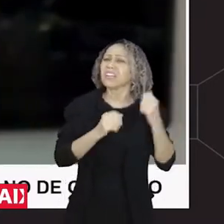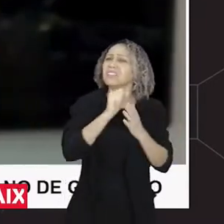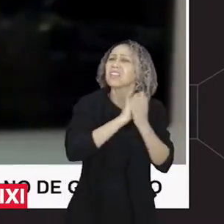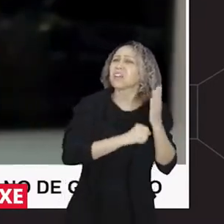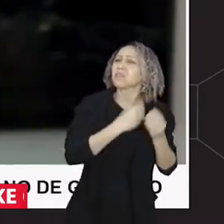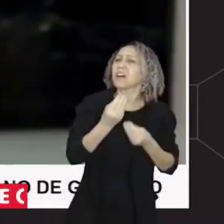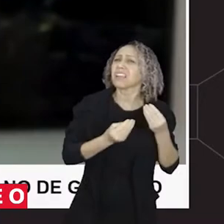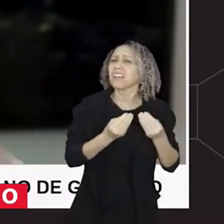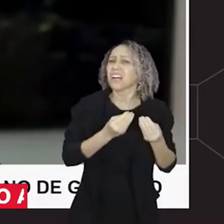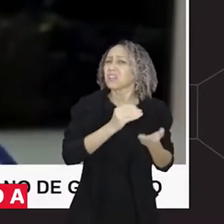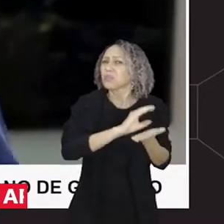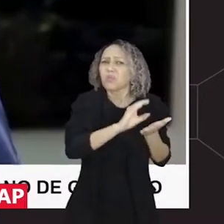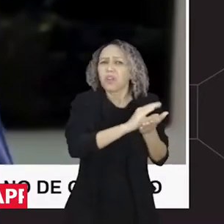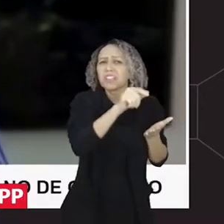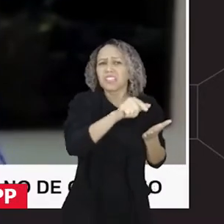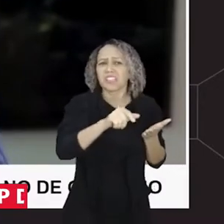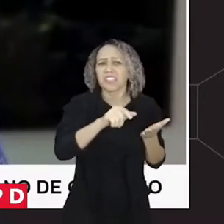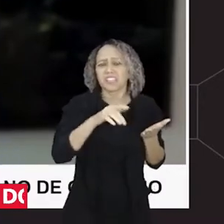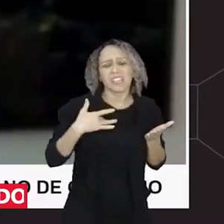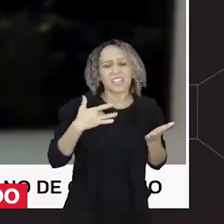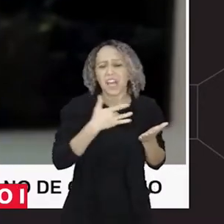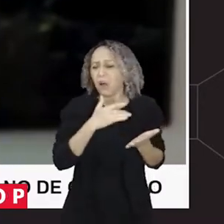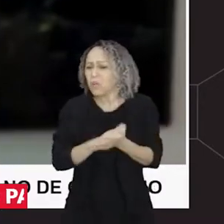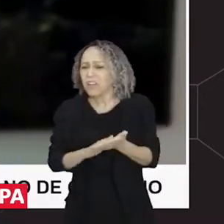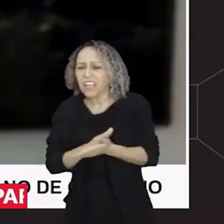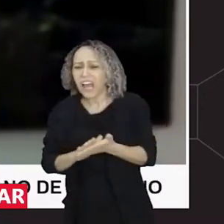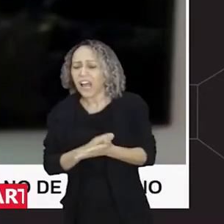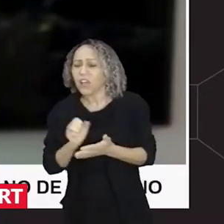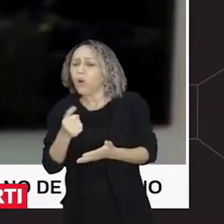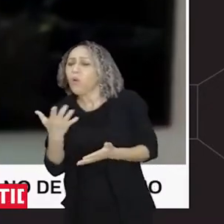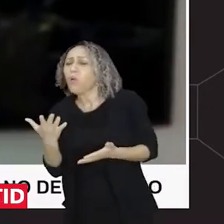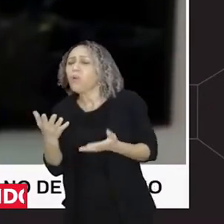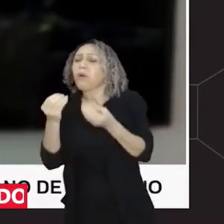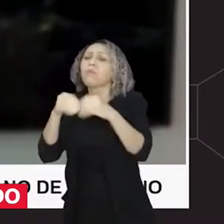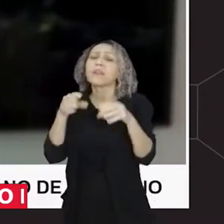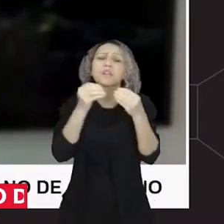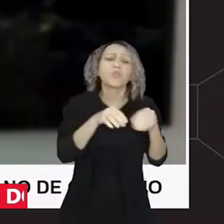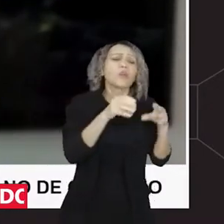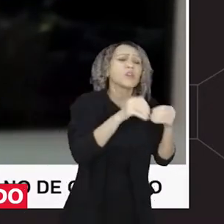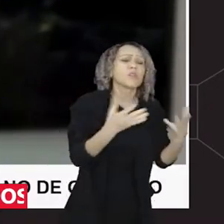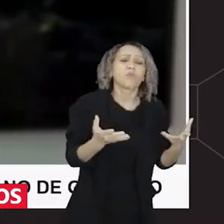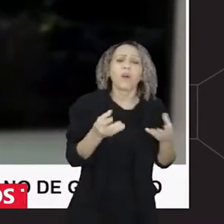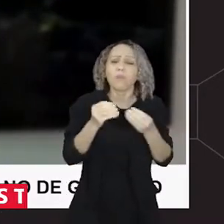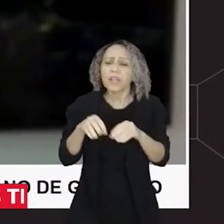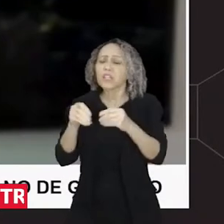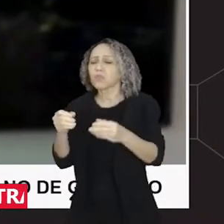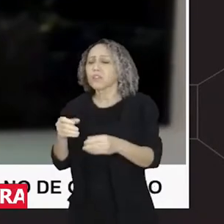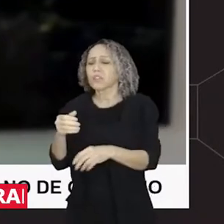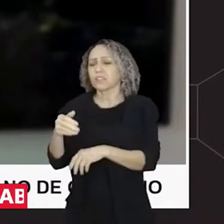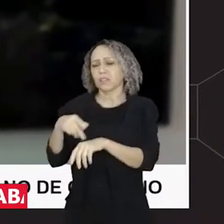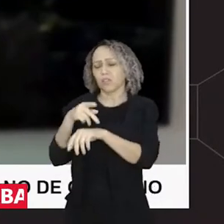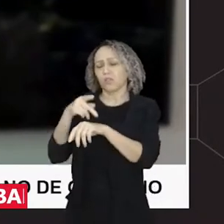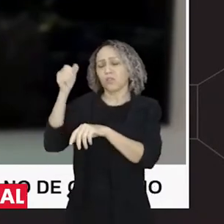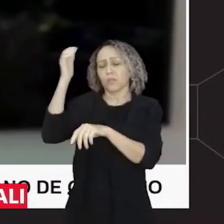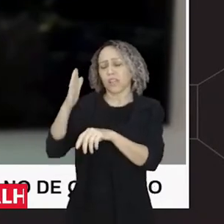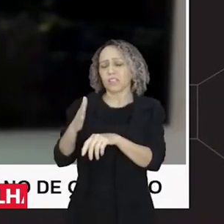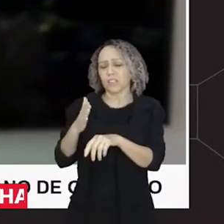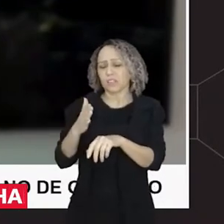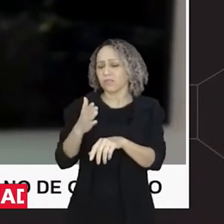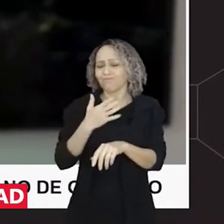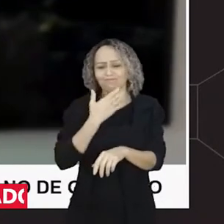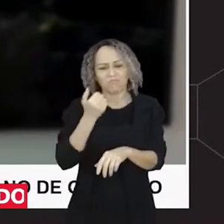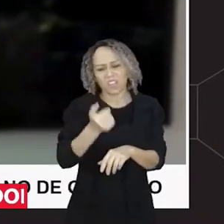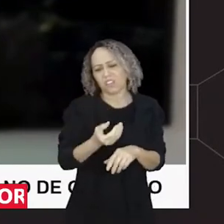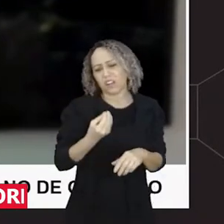não investir na saúde no momento certo? Quanto custou a esse país, sabe, não melhorar a vida do povo trabalhador